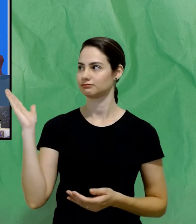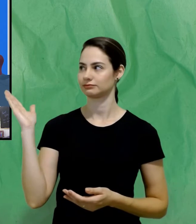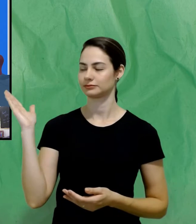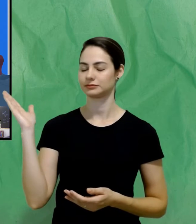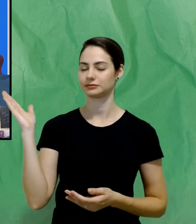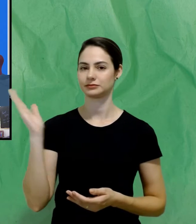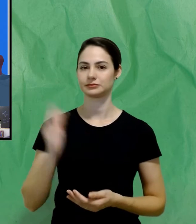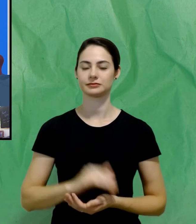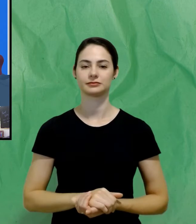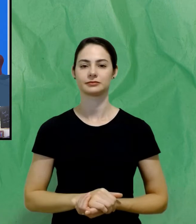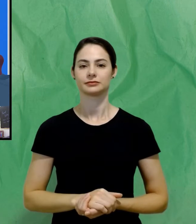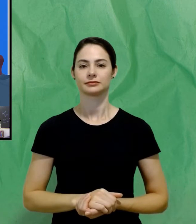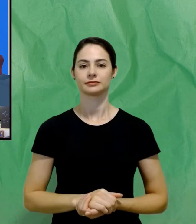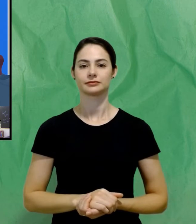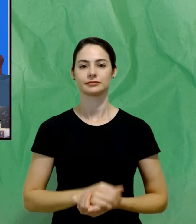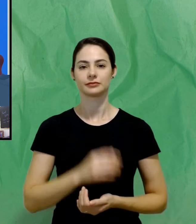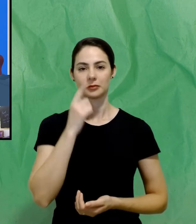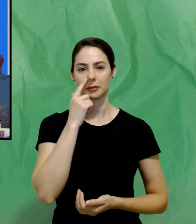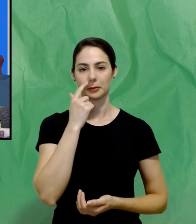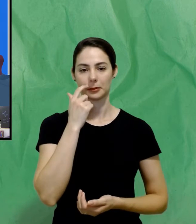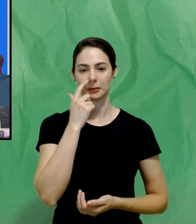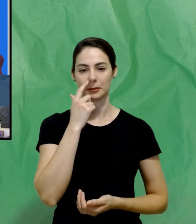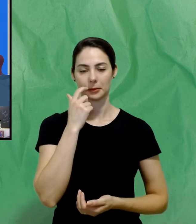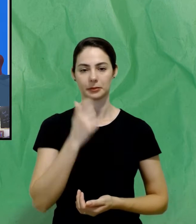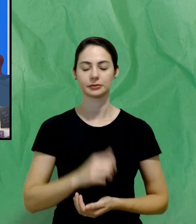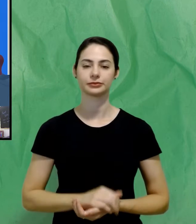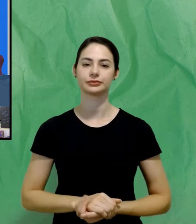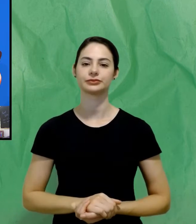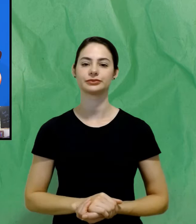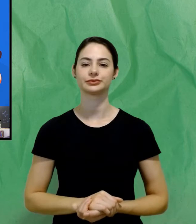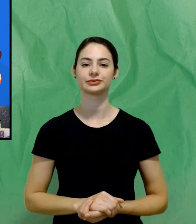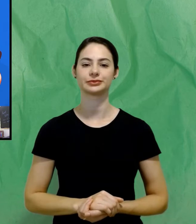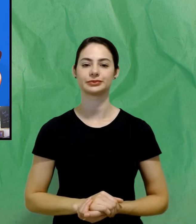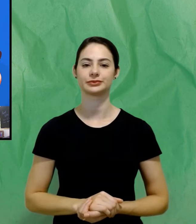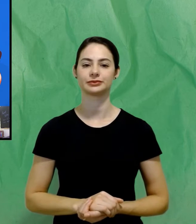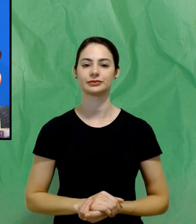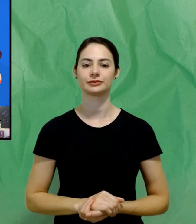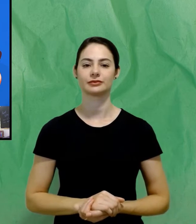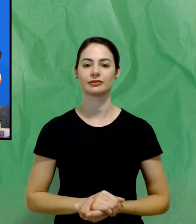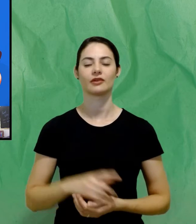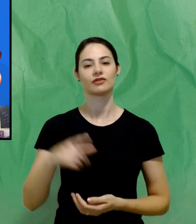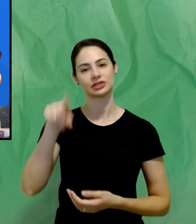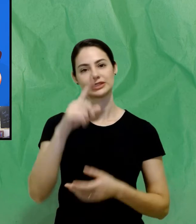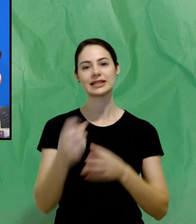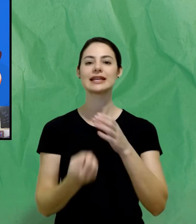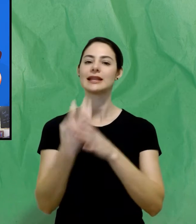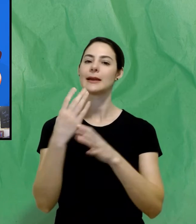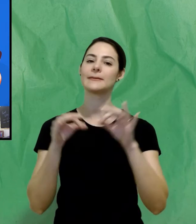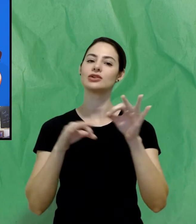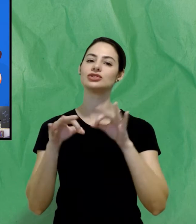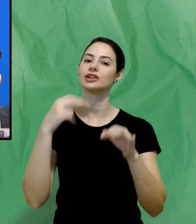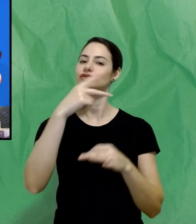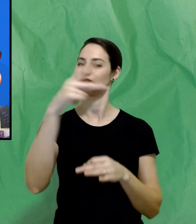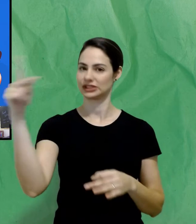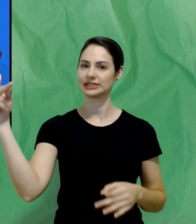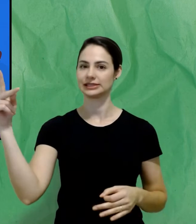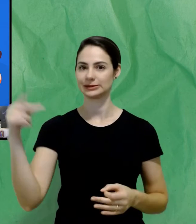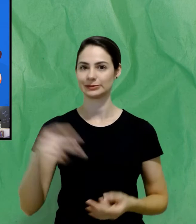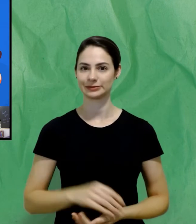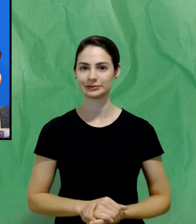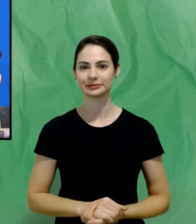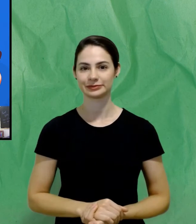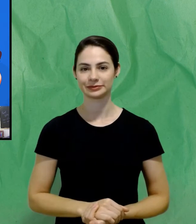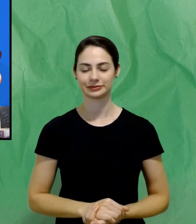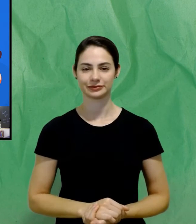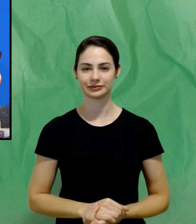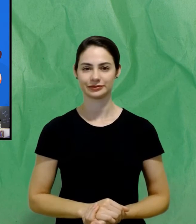ali a propriedade para essa conta. E aí vocês podem criar o projeto de vocês, tá?